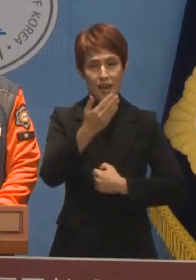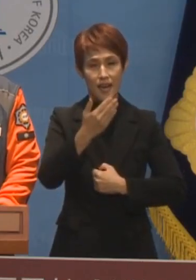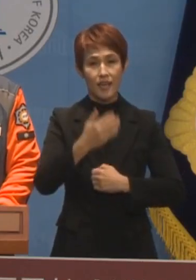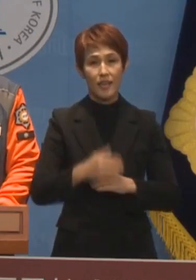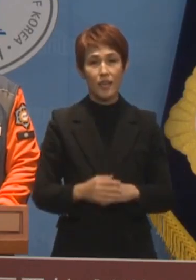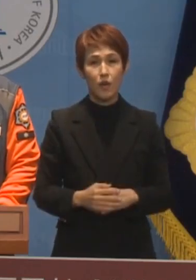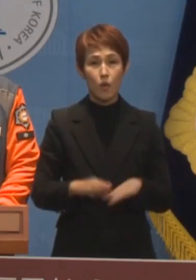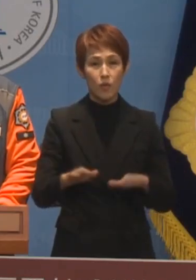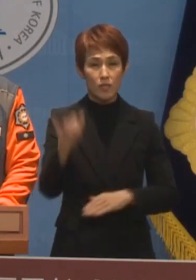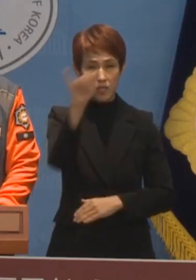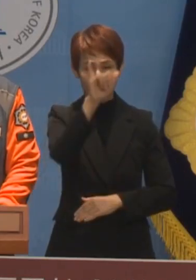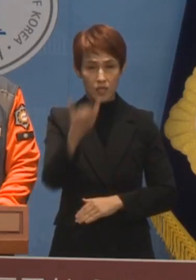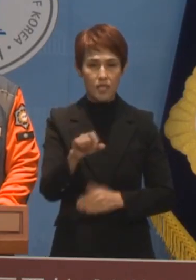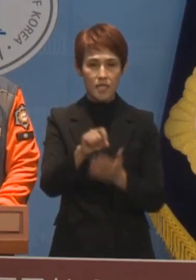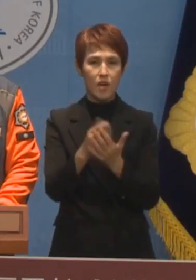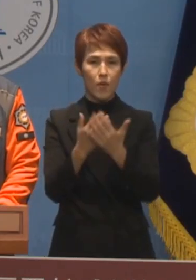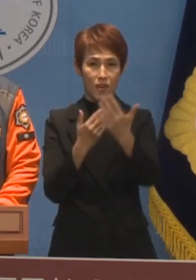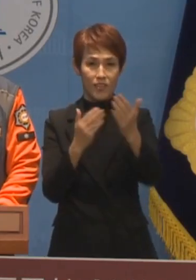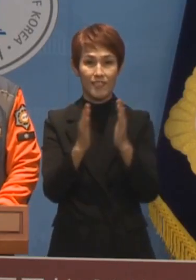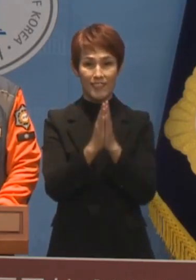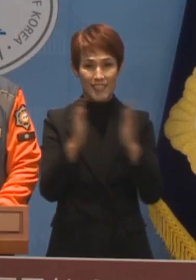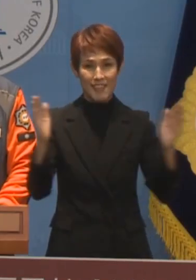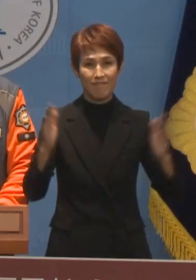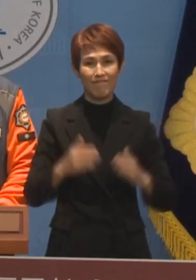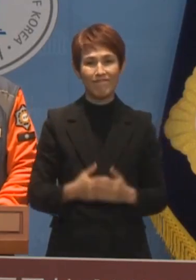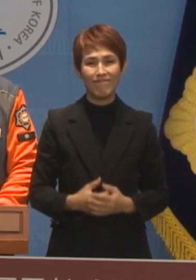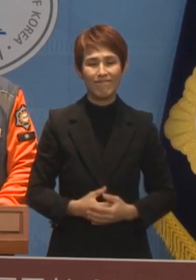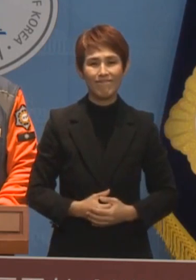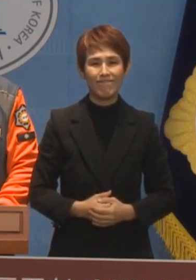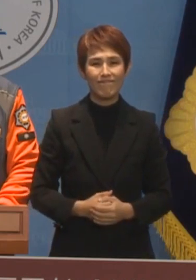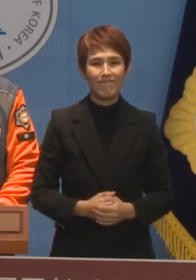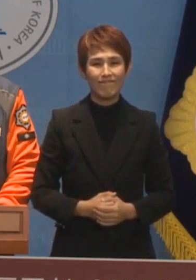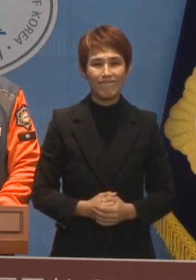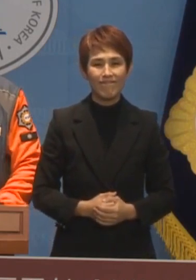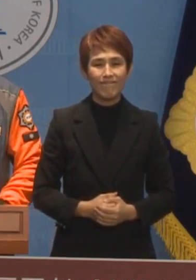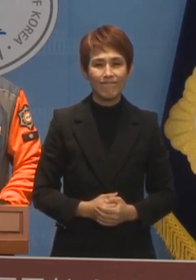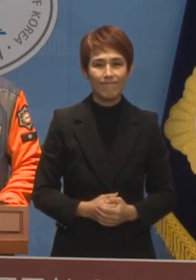전국 동시다발 기자회견을 국회에서 시작하도록 하겠습니다.